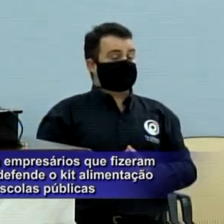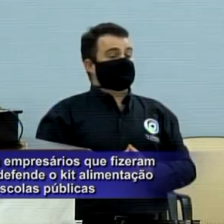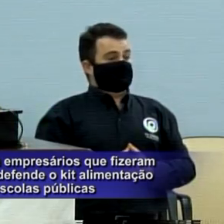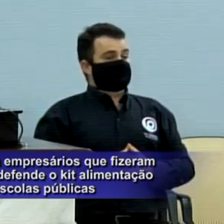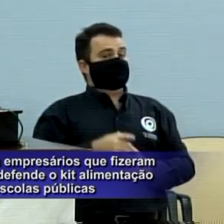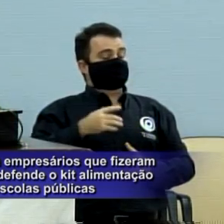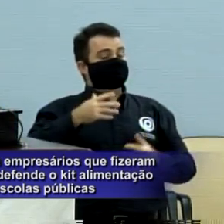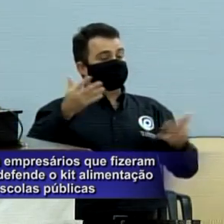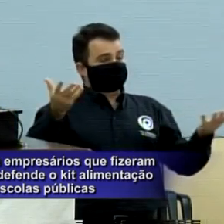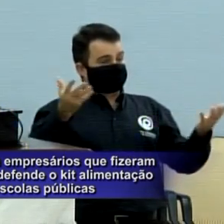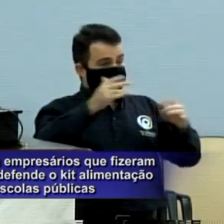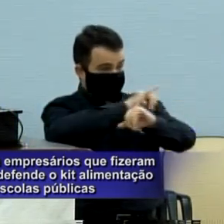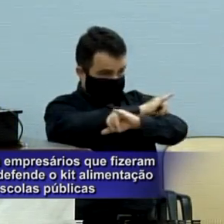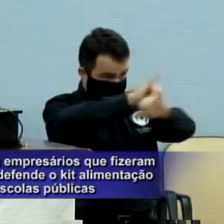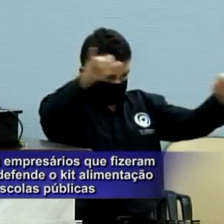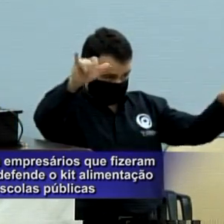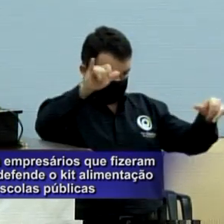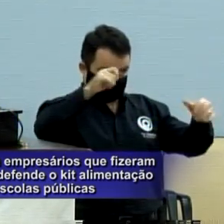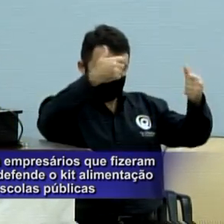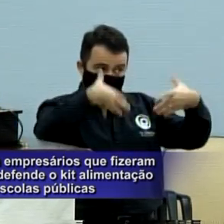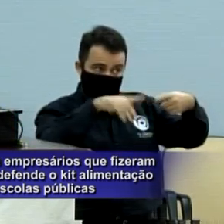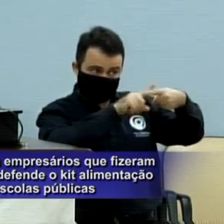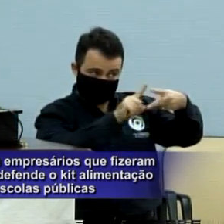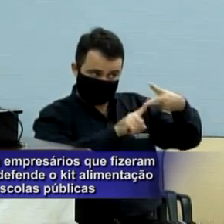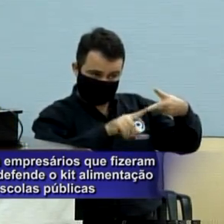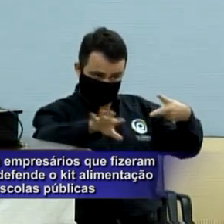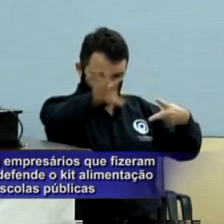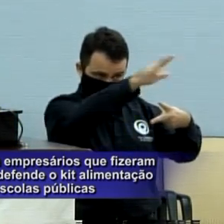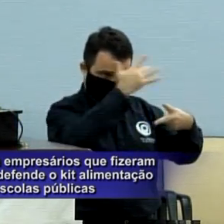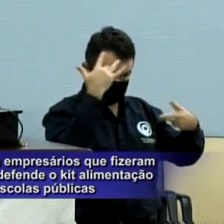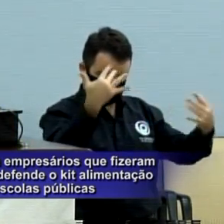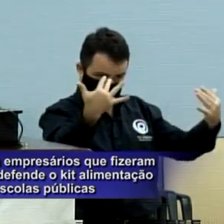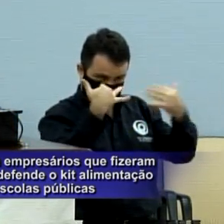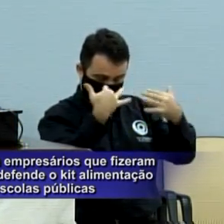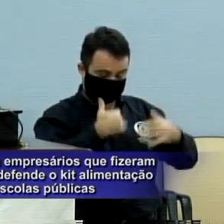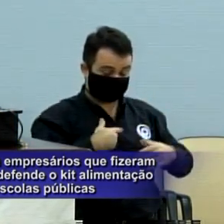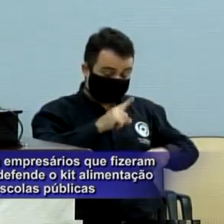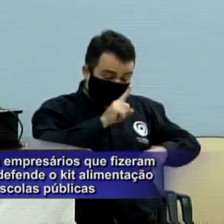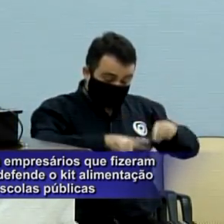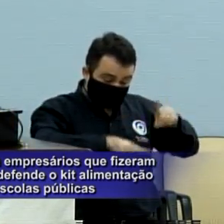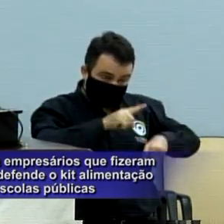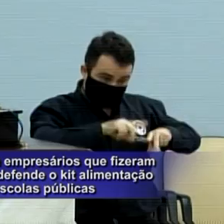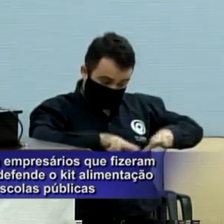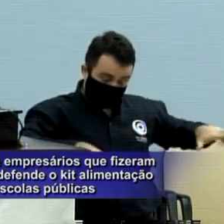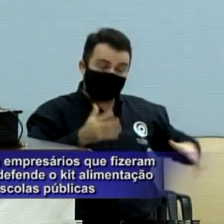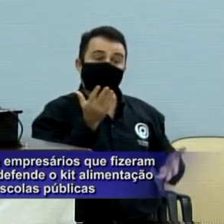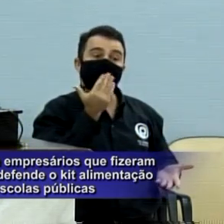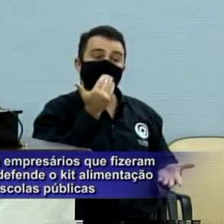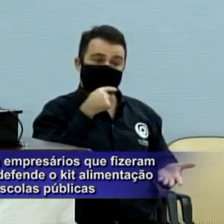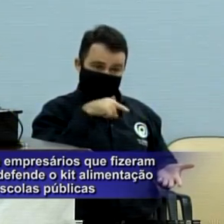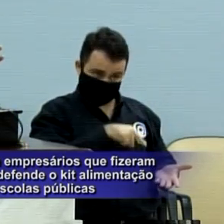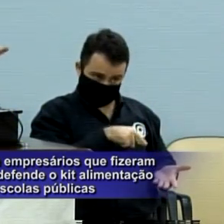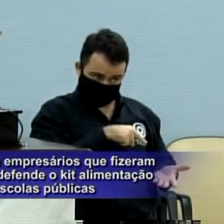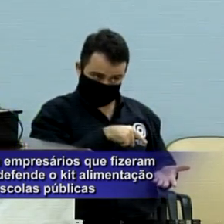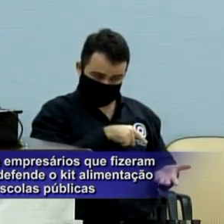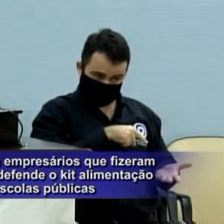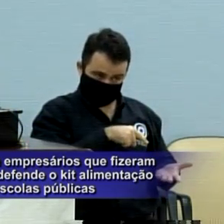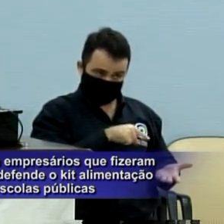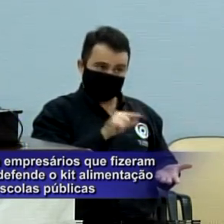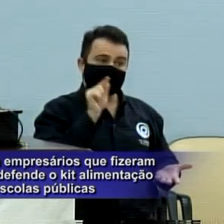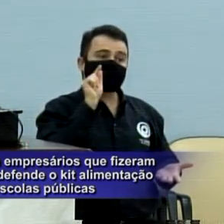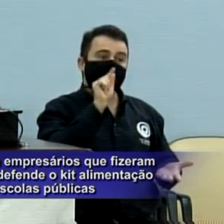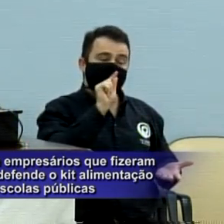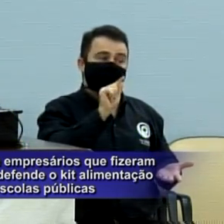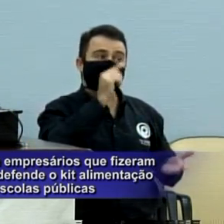coisas à população de São José do Rio Preto. A questão dos kits, ele é uma suplementação conforme a resolução